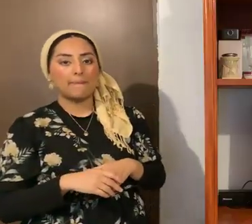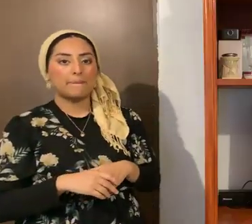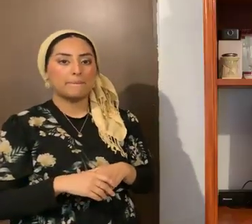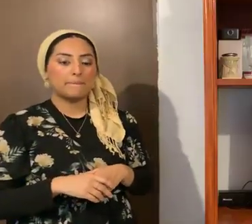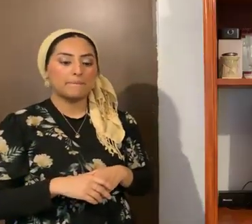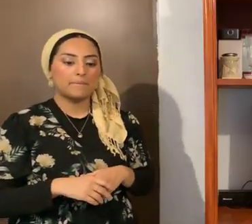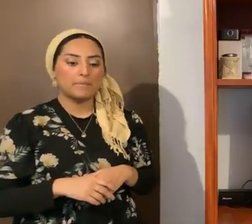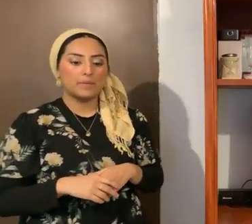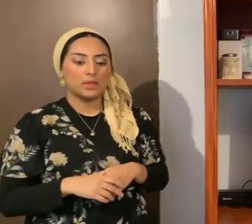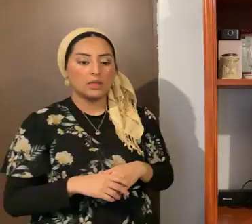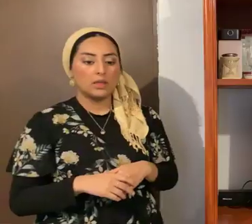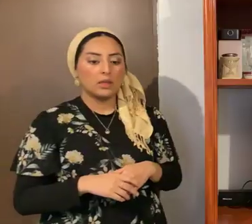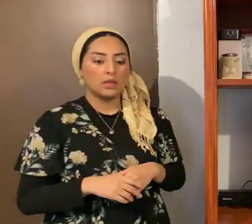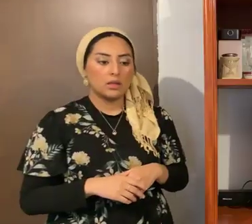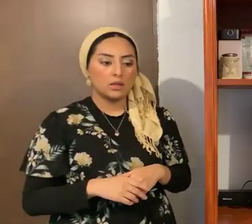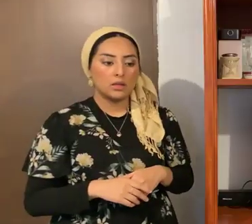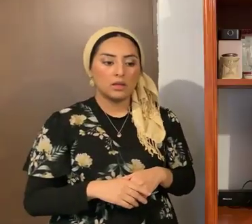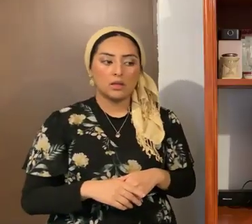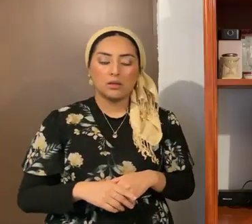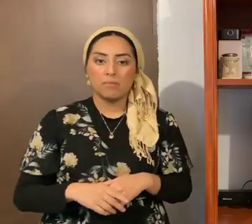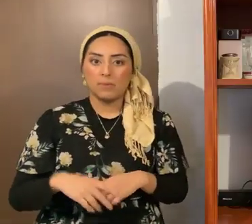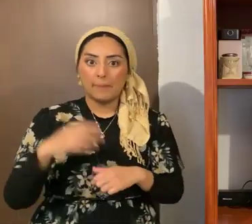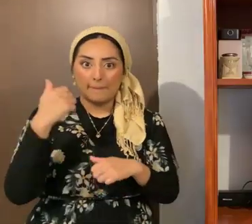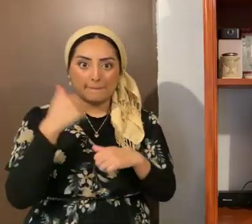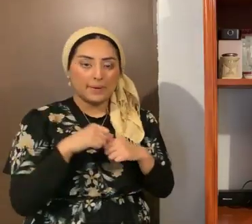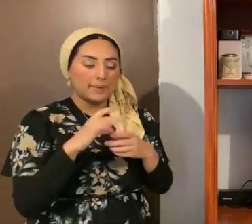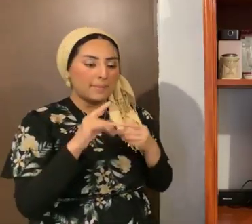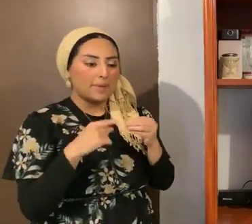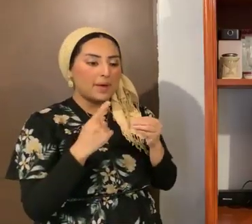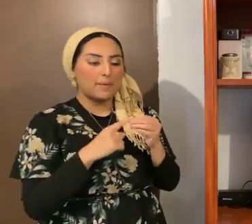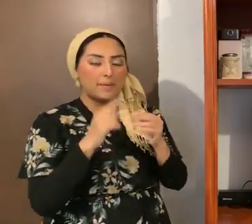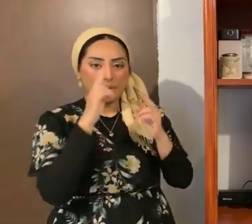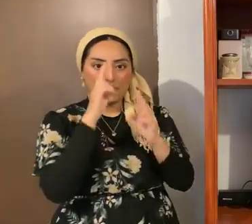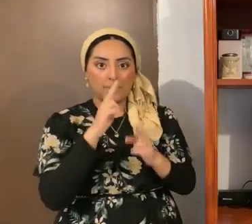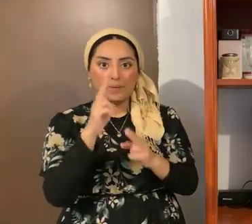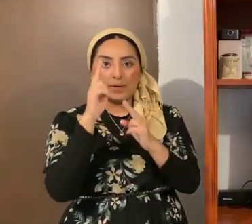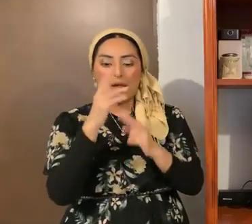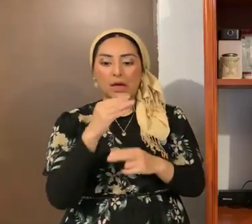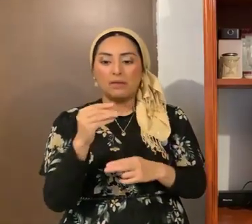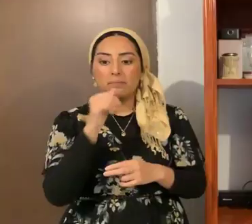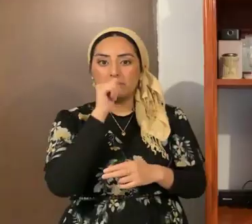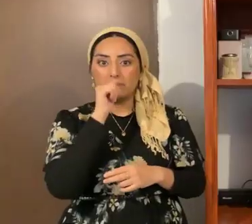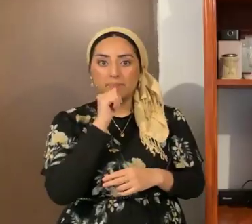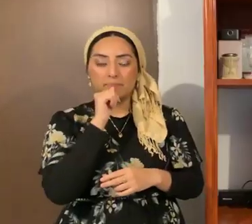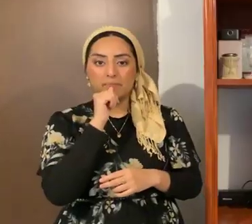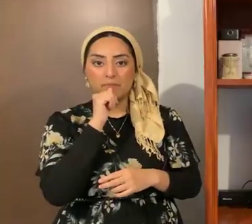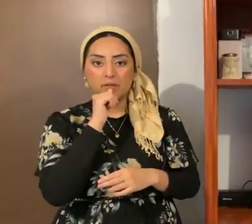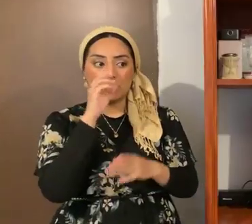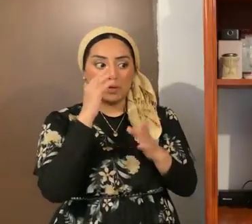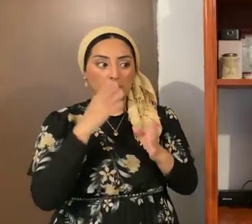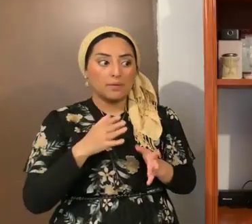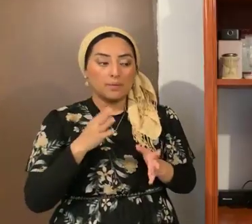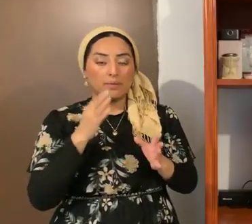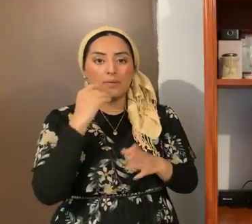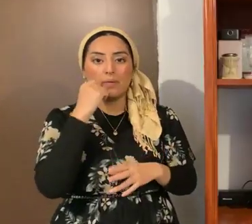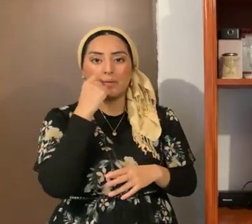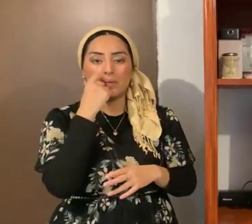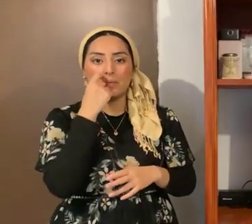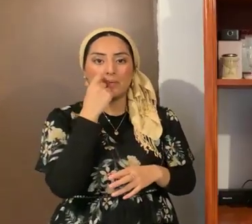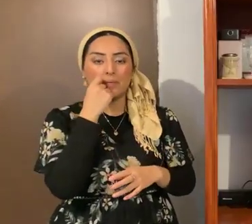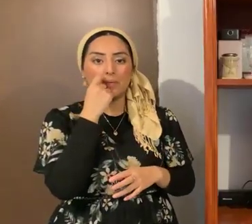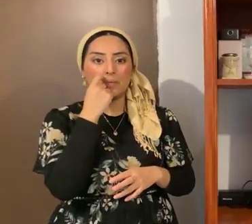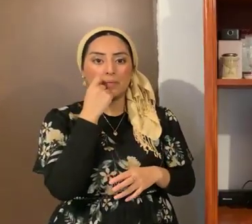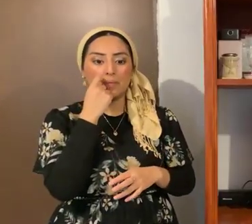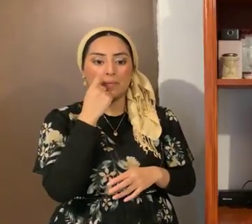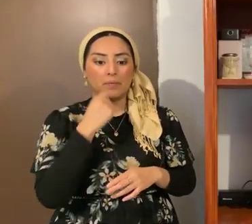Vamos para allá. Entonces recuerda lo de honradez y abnegación, amado Roim, Saquerín,